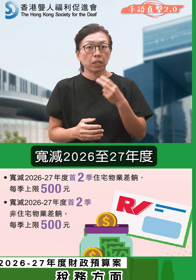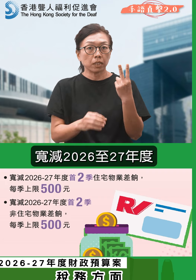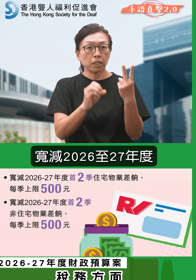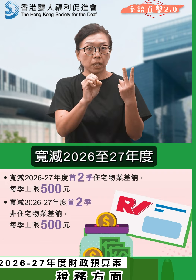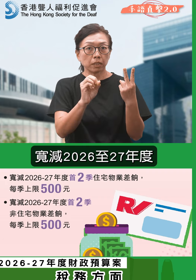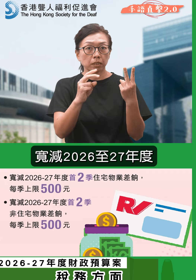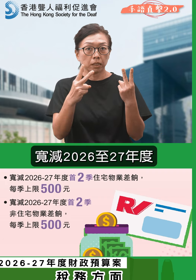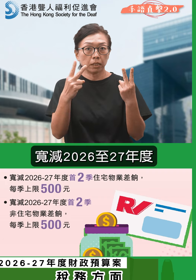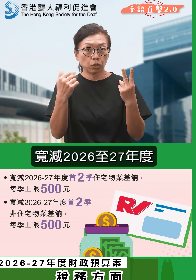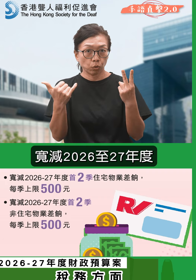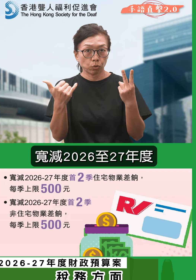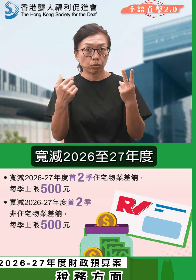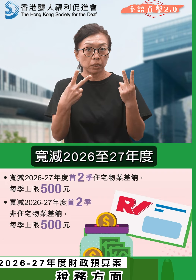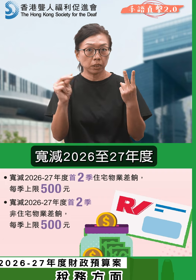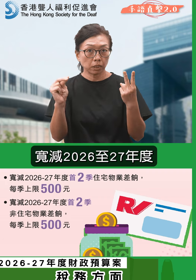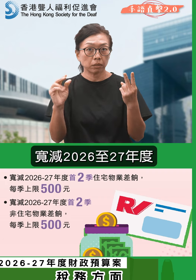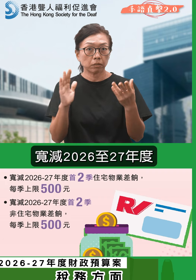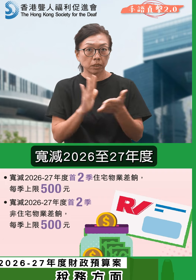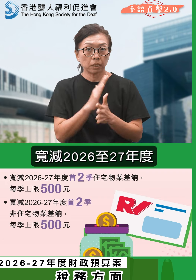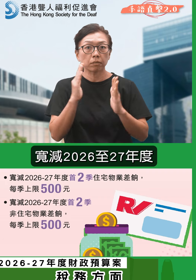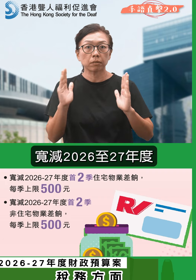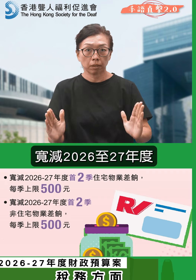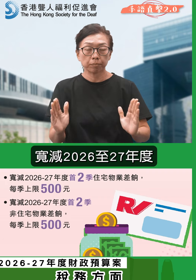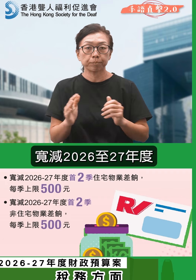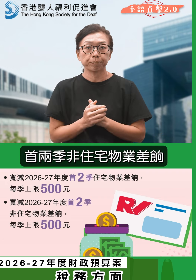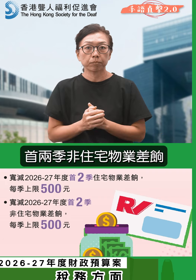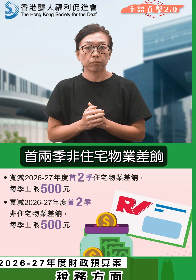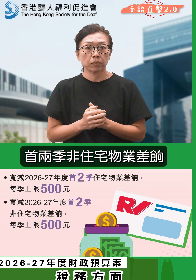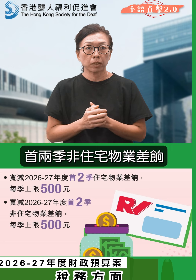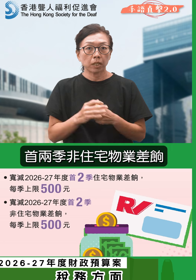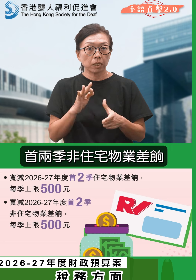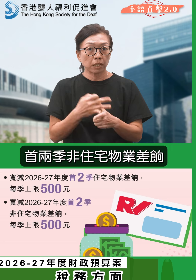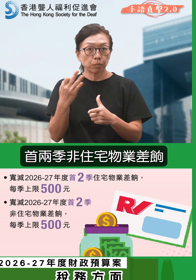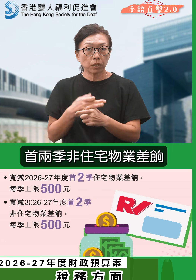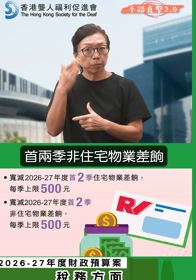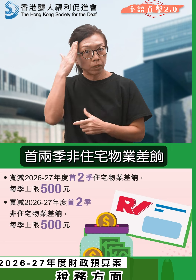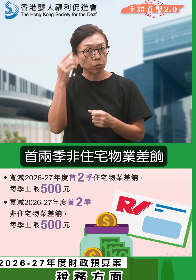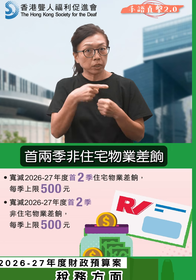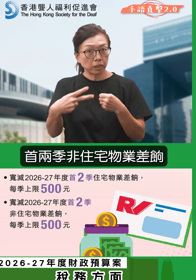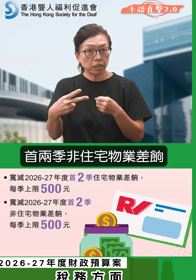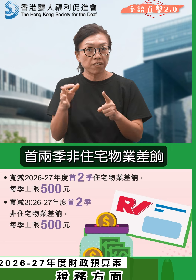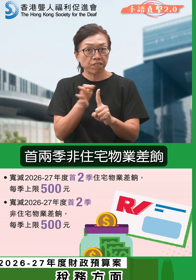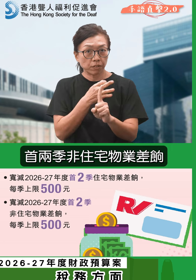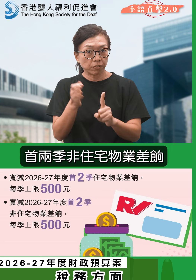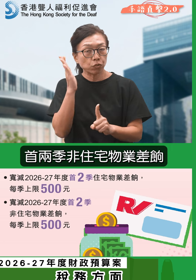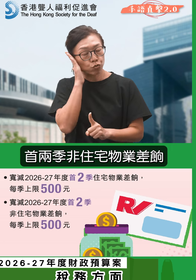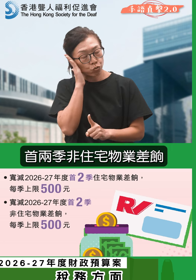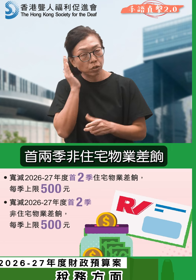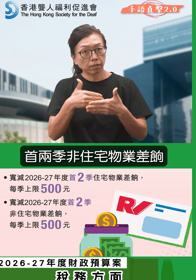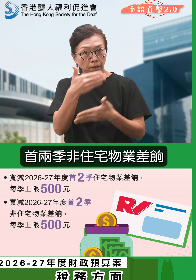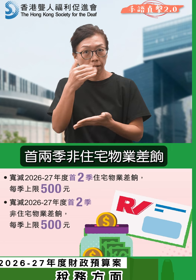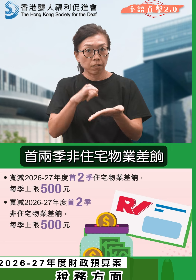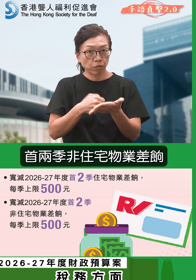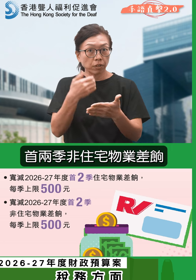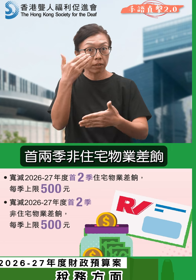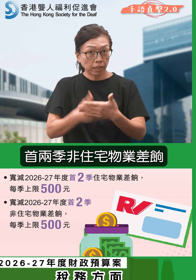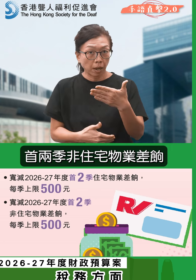寬減2026至27年度首兩季非住宅物業差